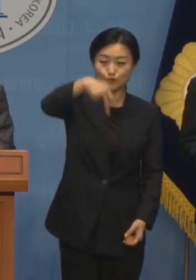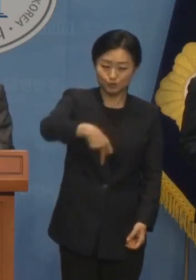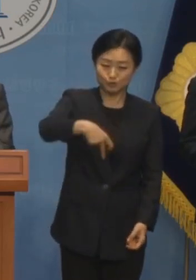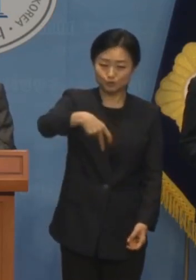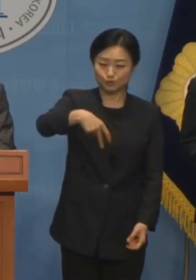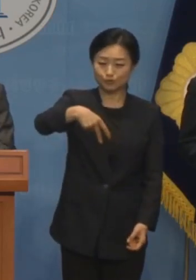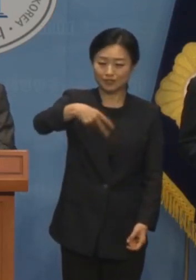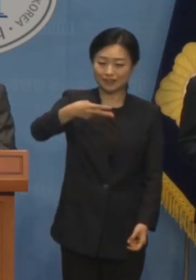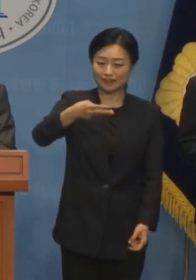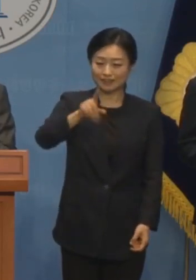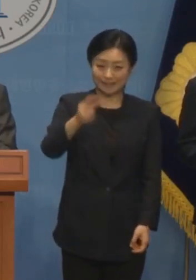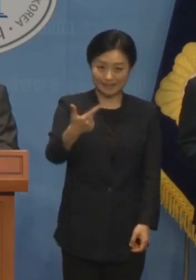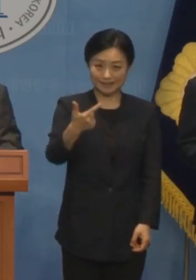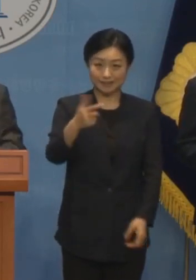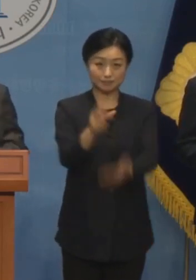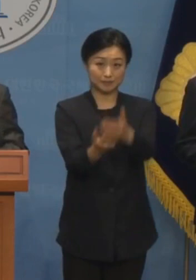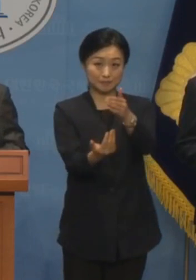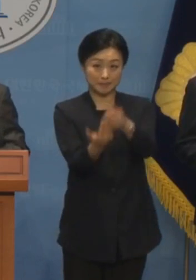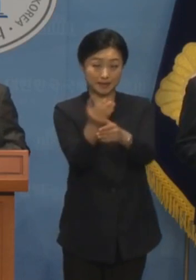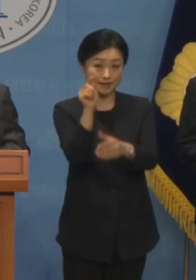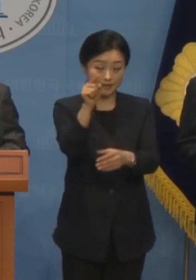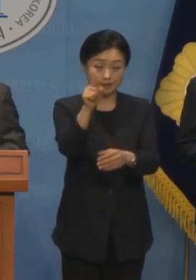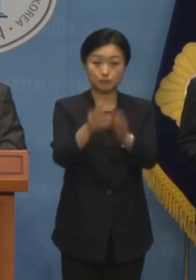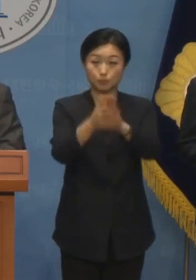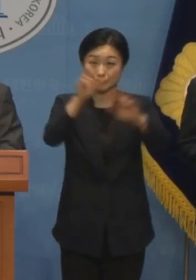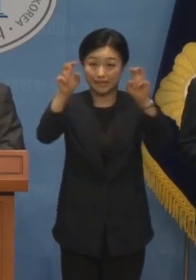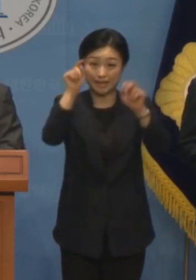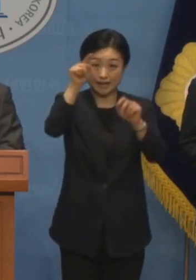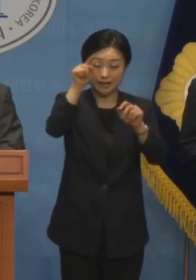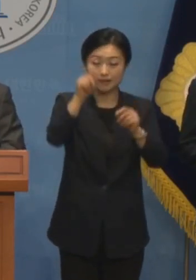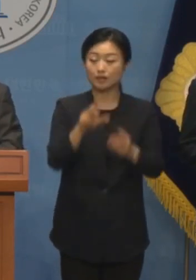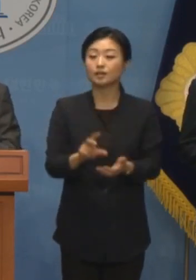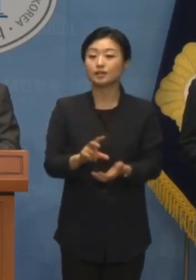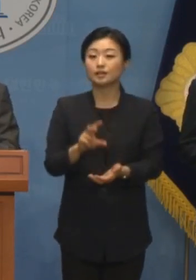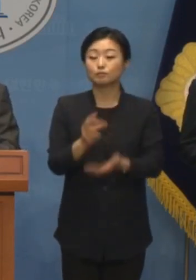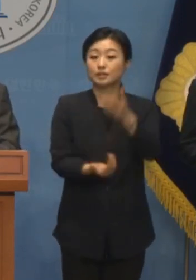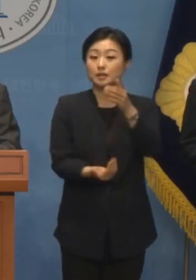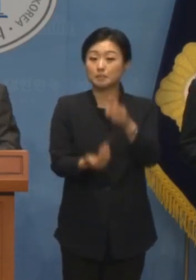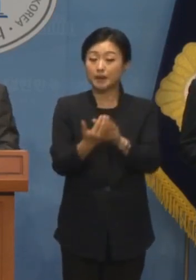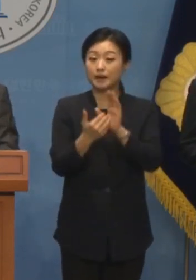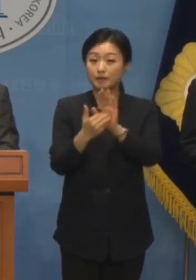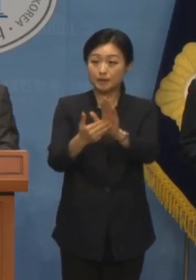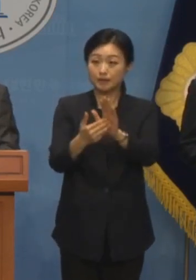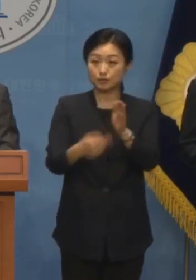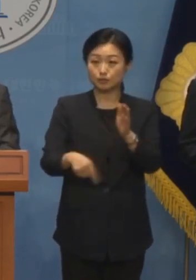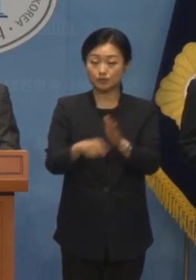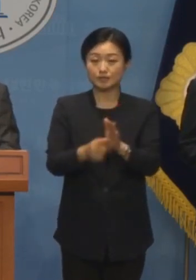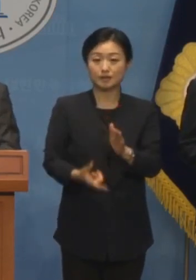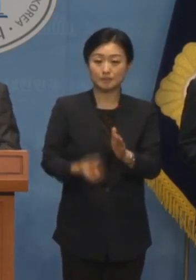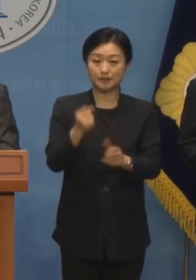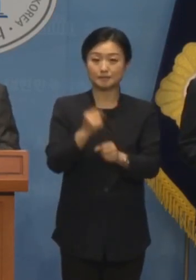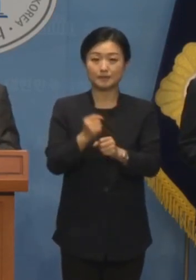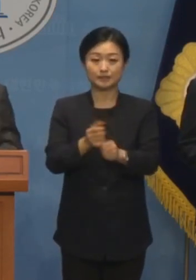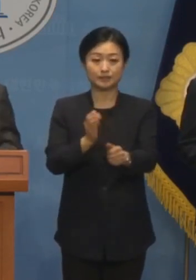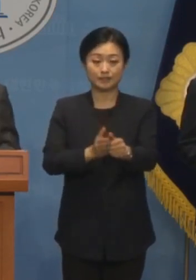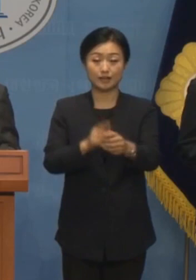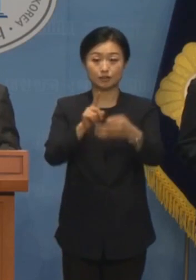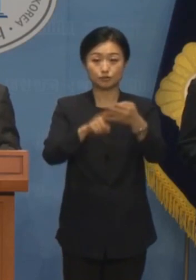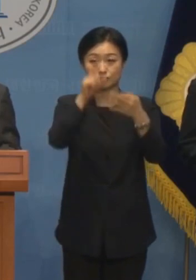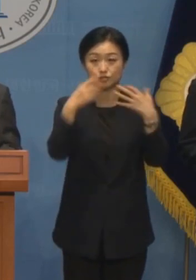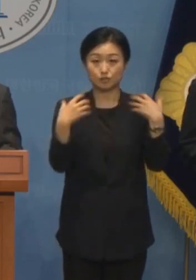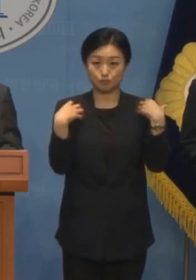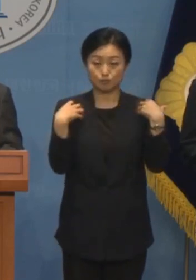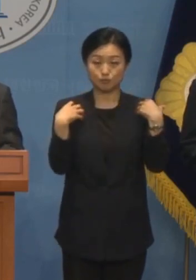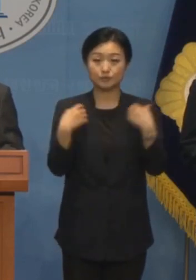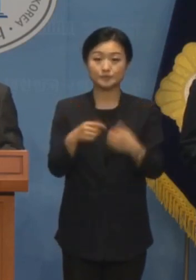대참사, 정부는 피해자 구제 및 재발 방지 방안을 즉각 마련하라. 윤석열 정부와